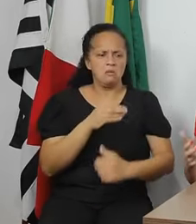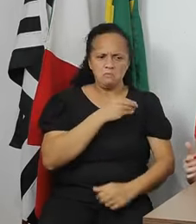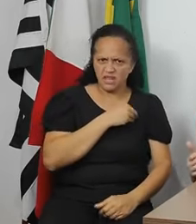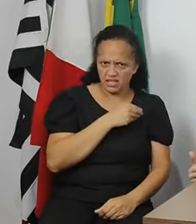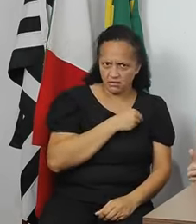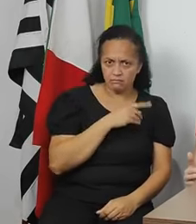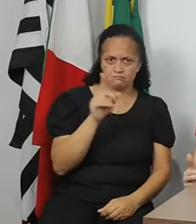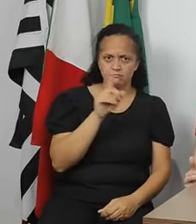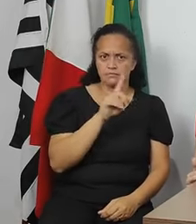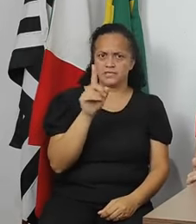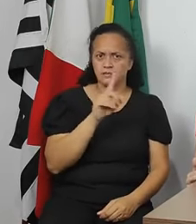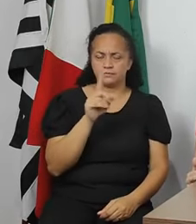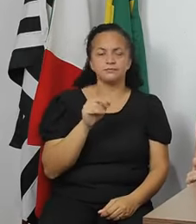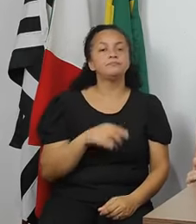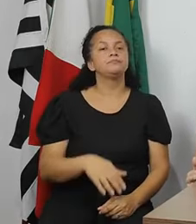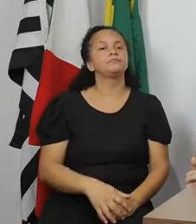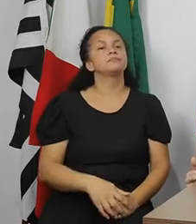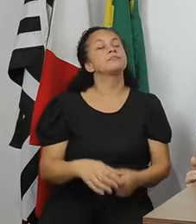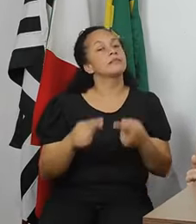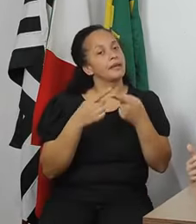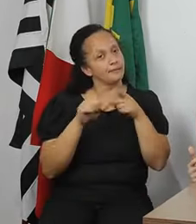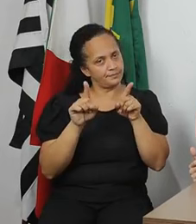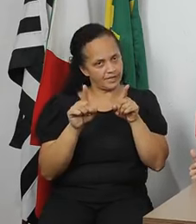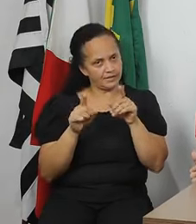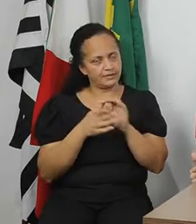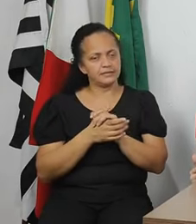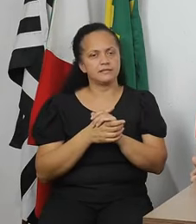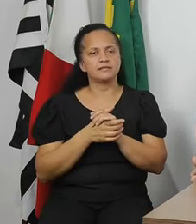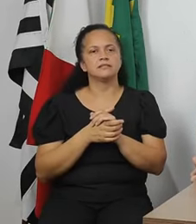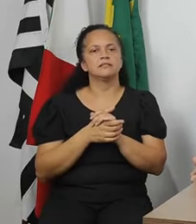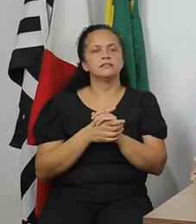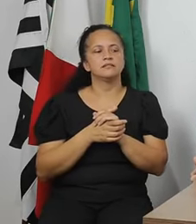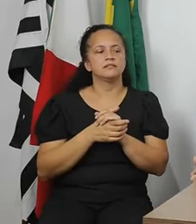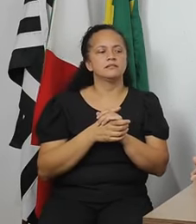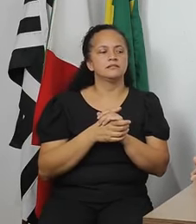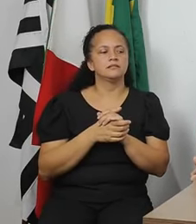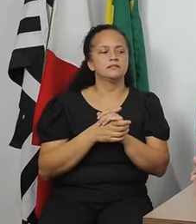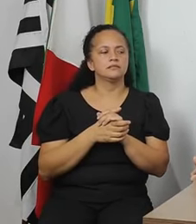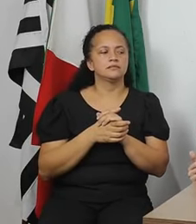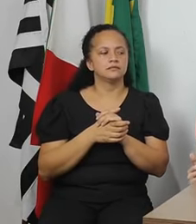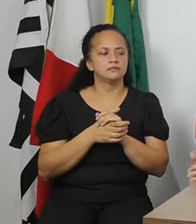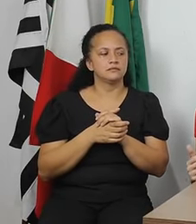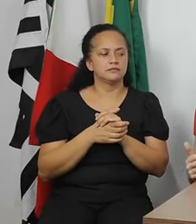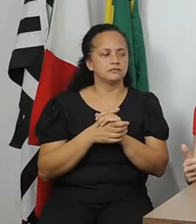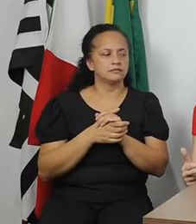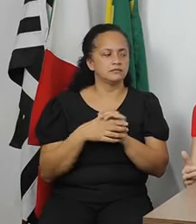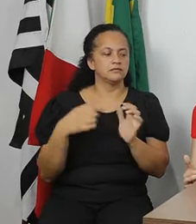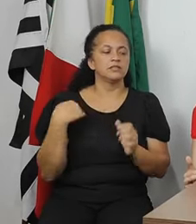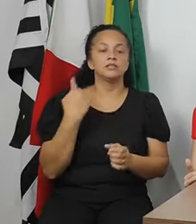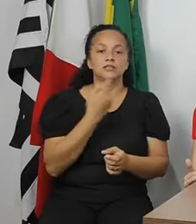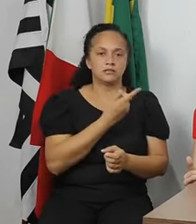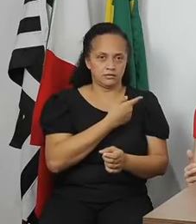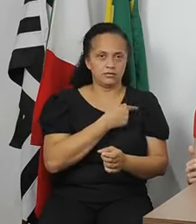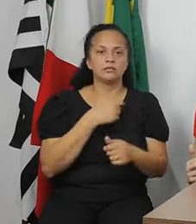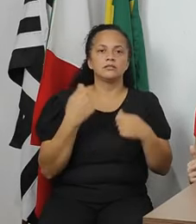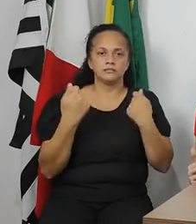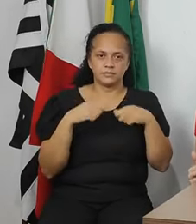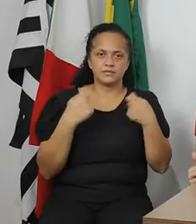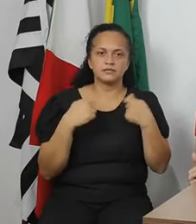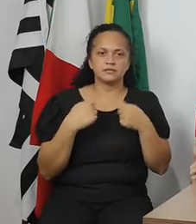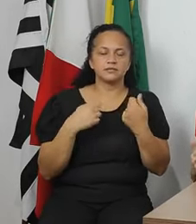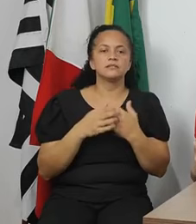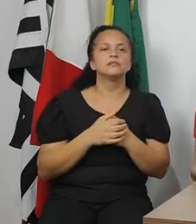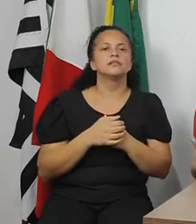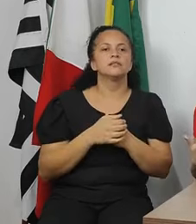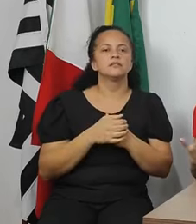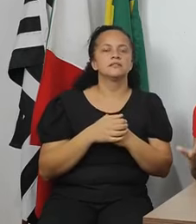pecado explicitamente, não está falando, mas esse não deveria ser a nossa maior motivação. Acho que a nossa maior motivação